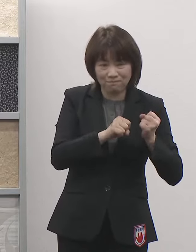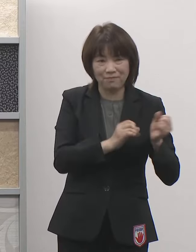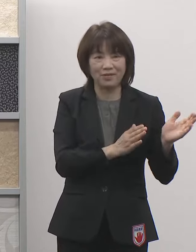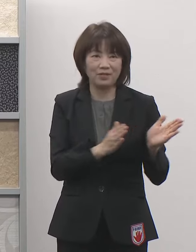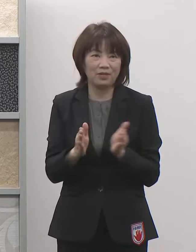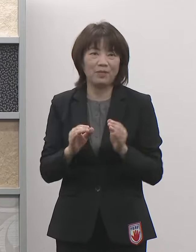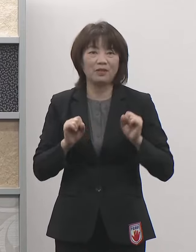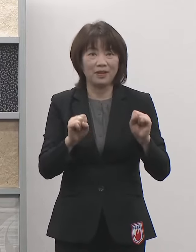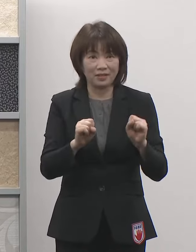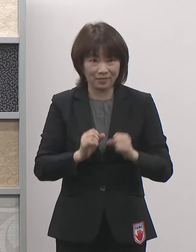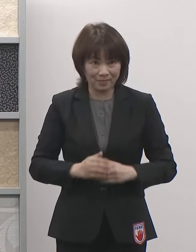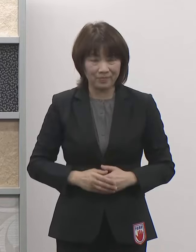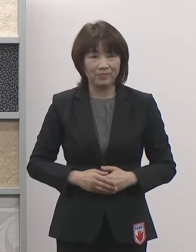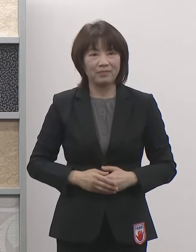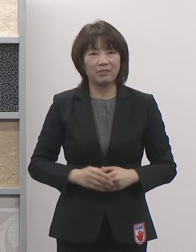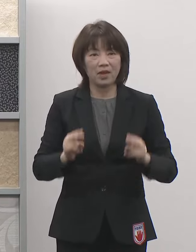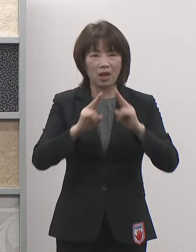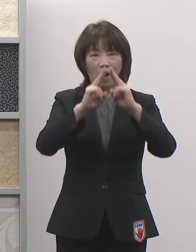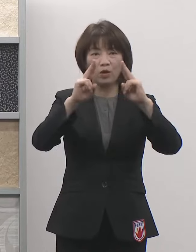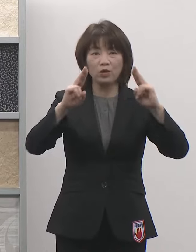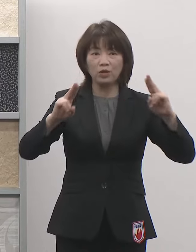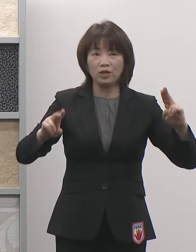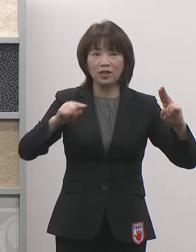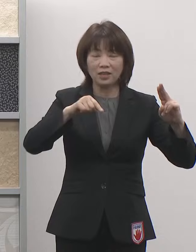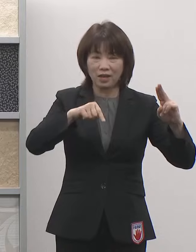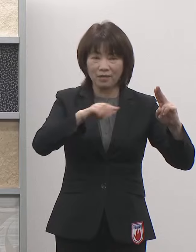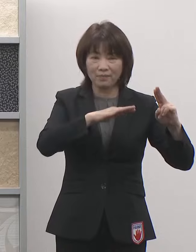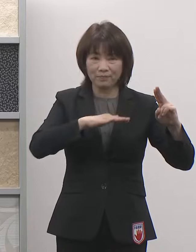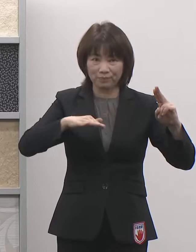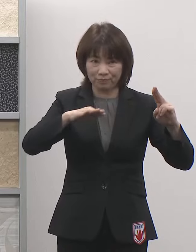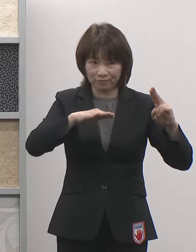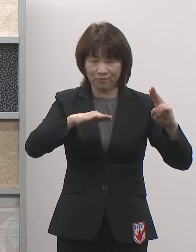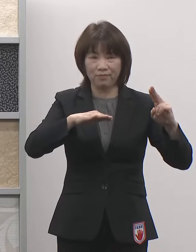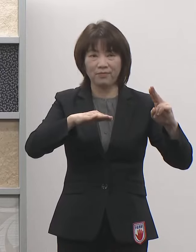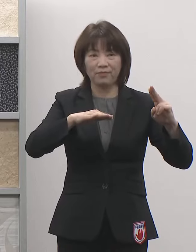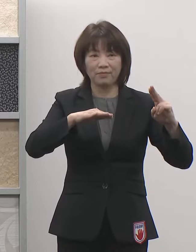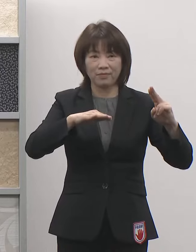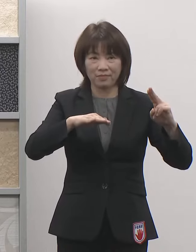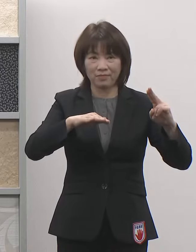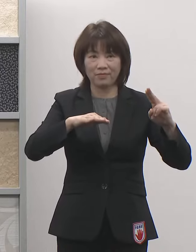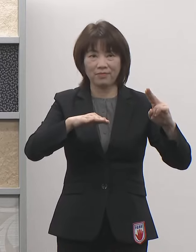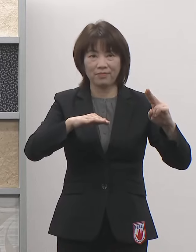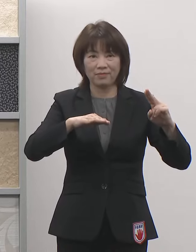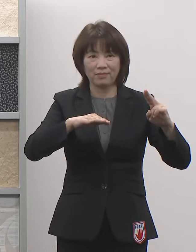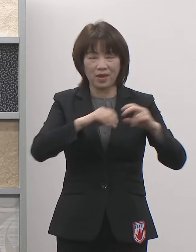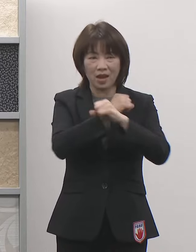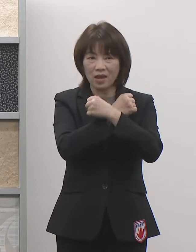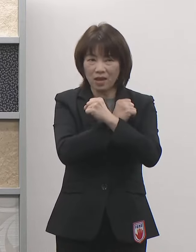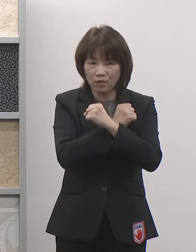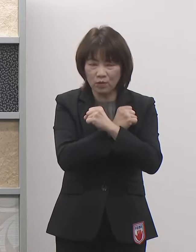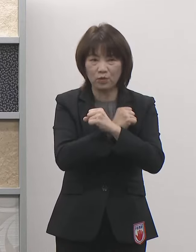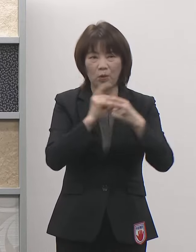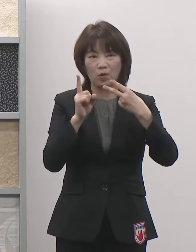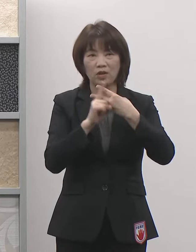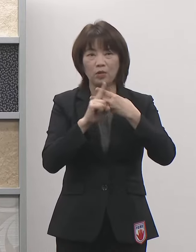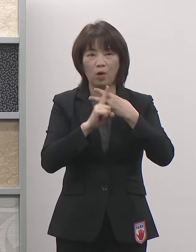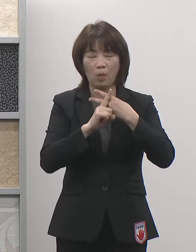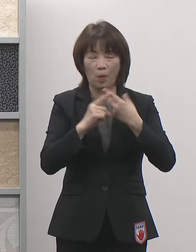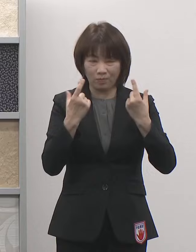います。また富士山県 ですが、この機能に関しましても、しっかり拡充を図る方向